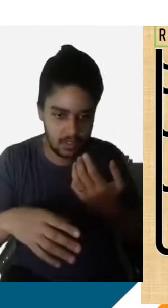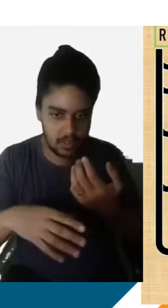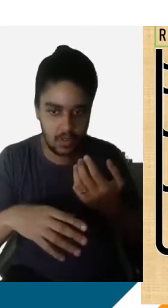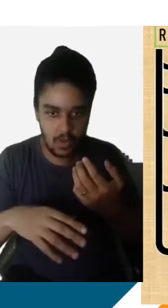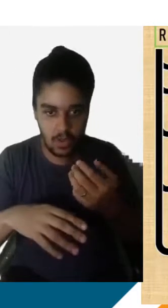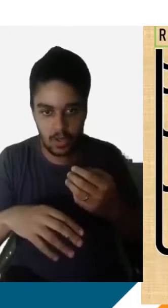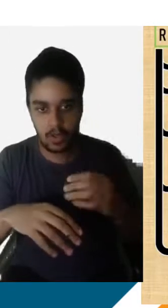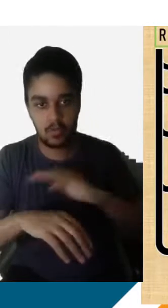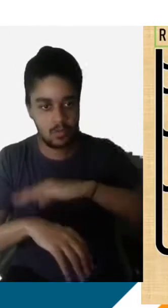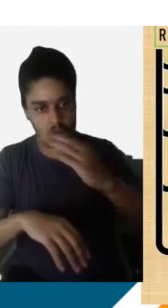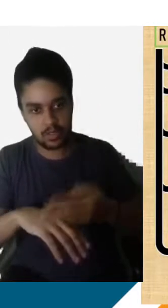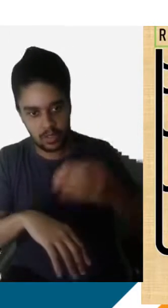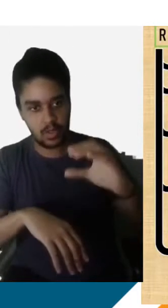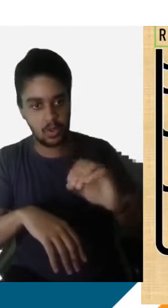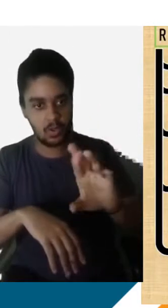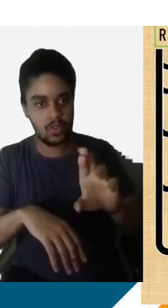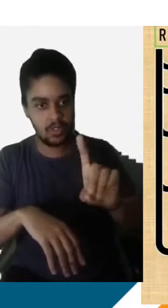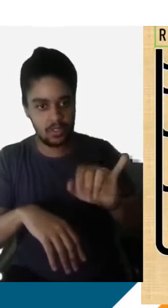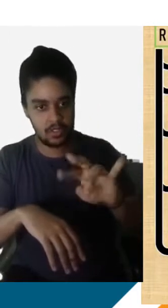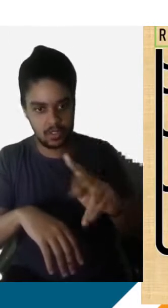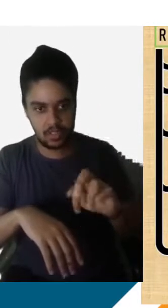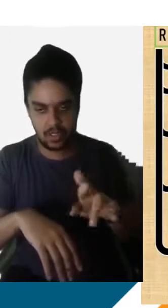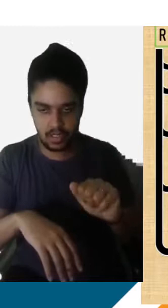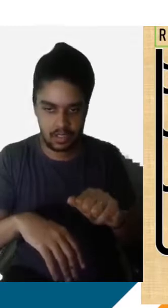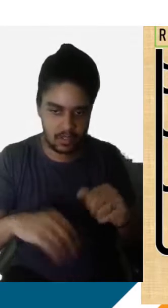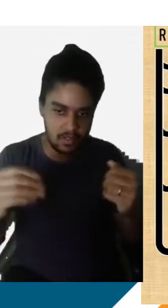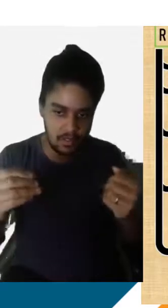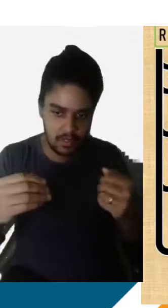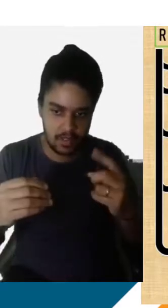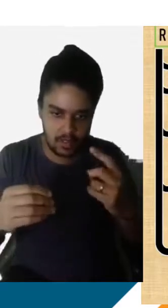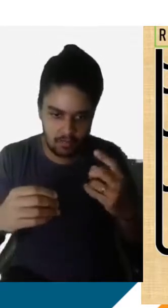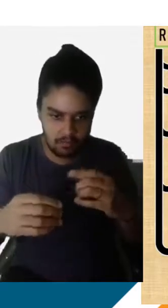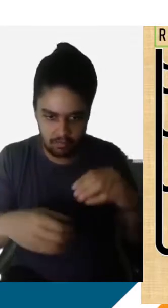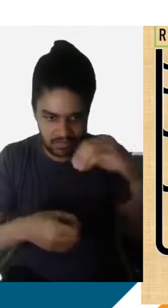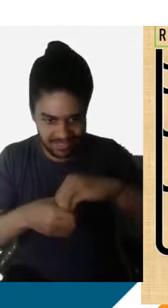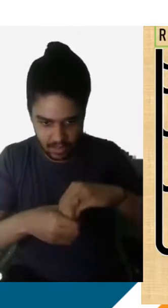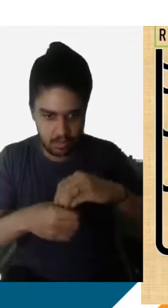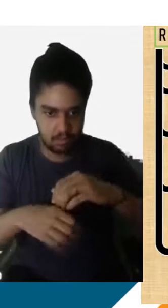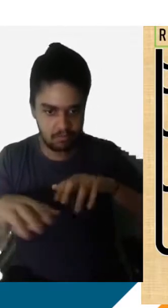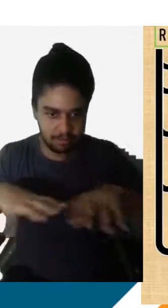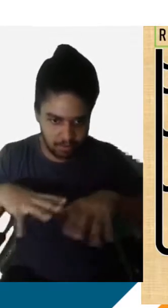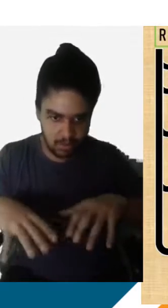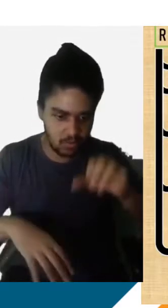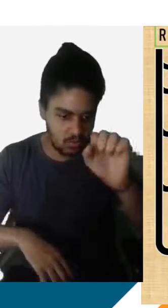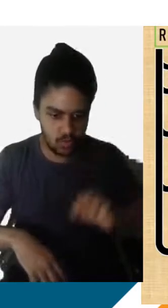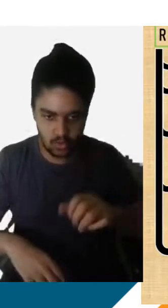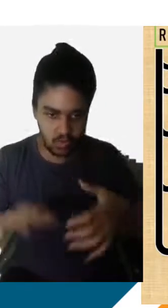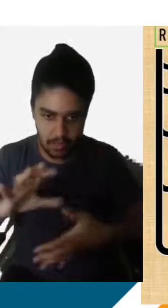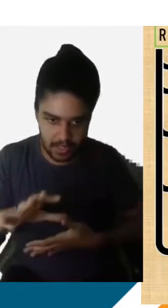formação de montanha, cordilheira, pois a gente está no meio de uma placa tectônica, que é a